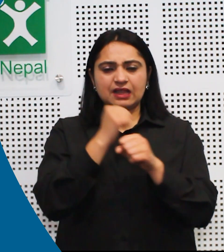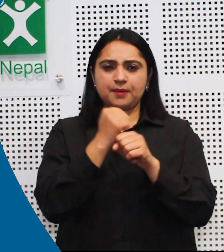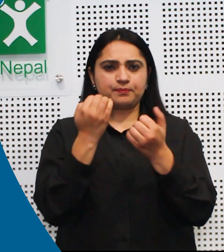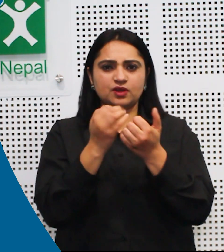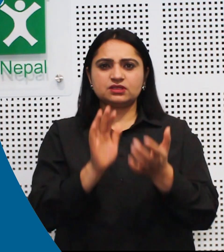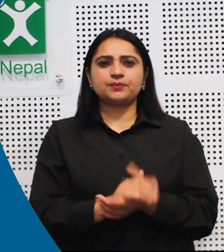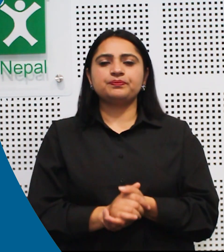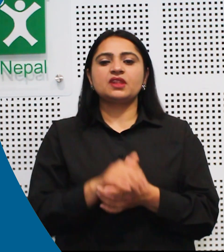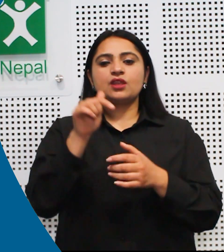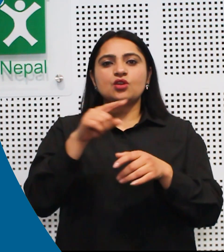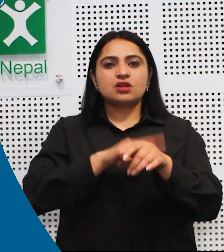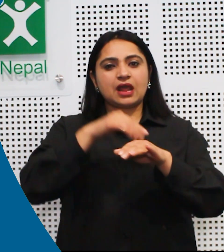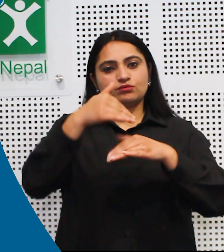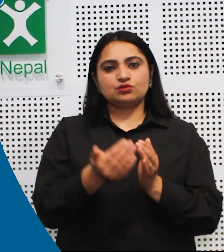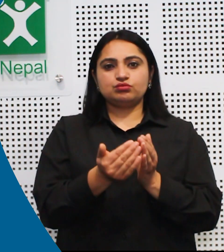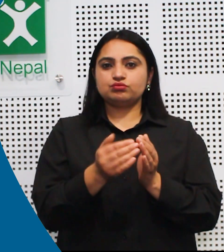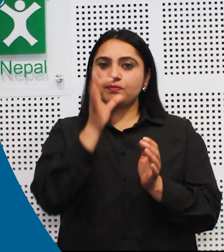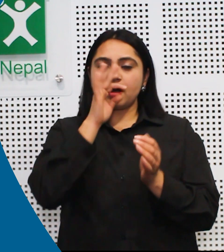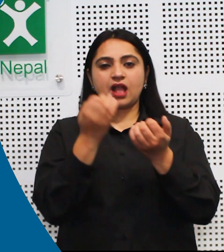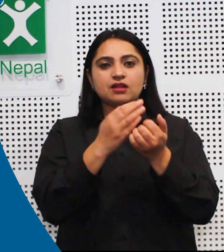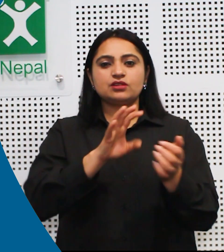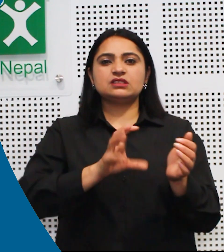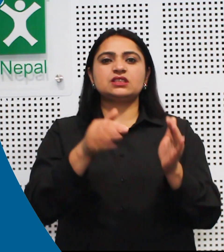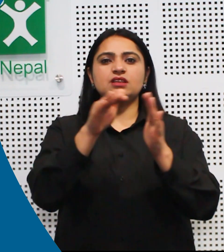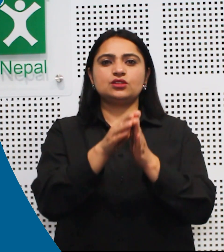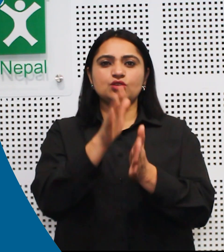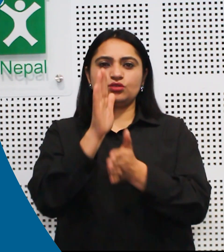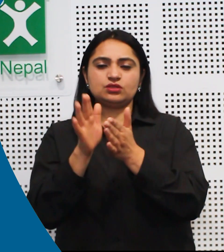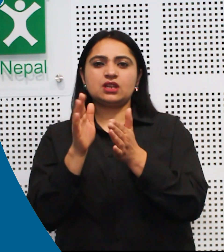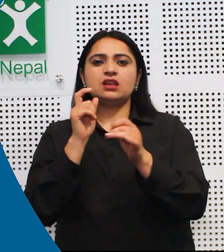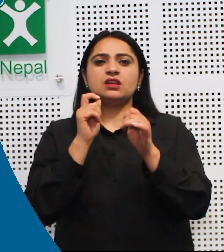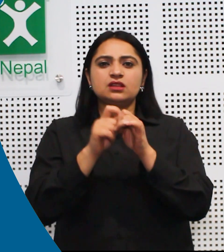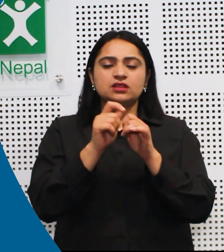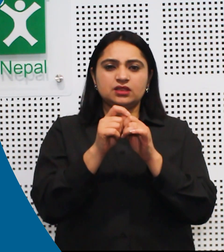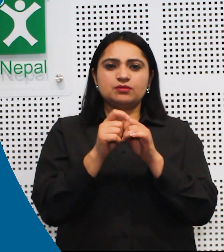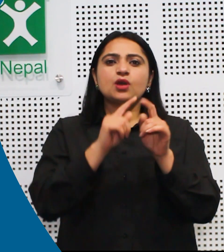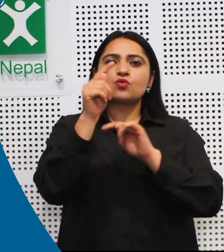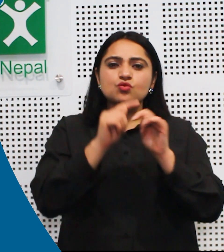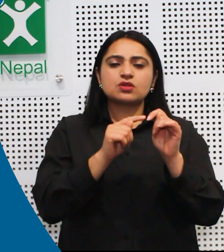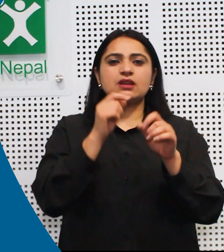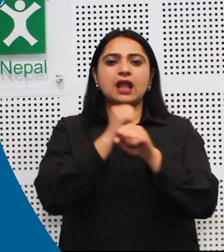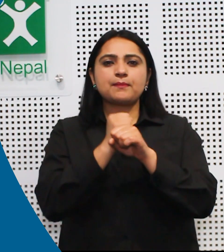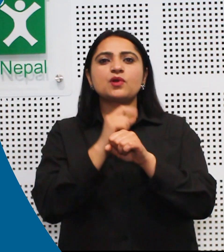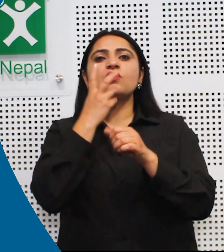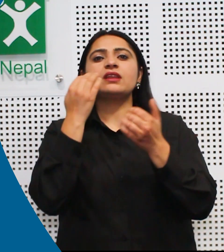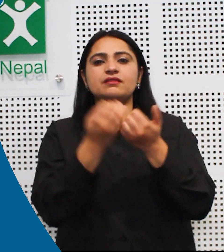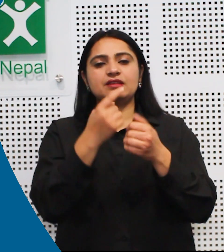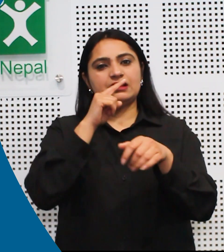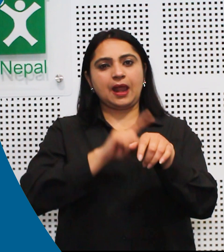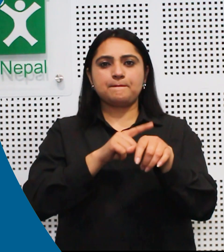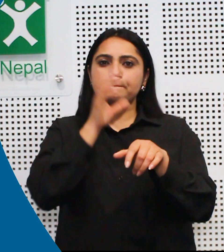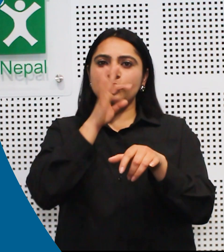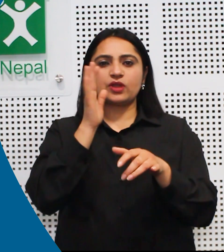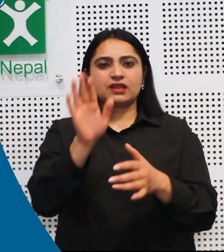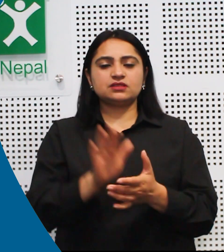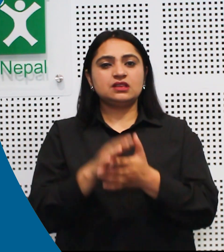होइन, यो त एउटा समय सीमा नै तोकिएको छ होइन। स्थानीय तहको योजना तर्जुमा दिग्दर्शनमा होइन कुन काम कहिले गर्ने भनेर समय सीमा सहित त्यसको जिम्मेवारीहरू पनि